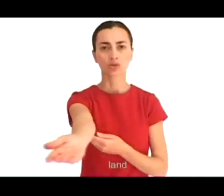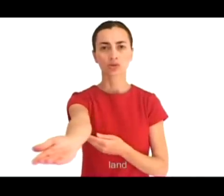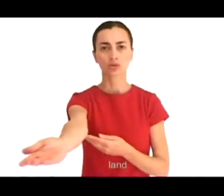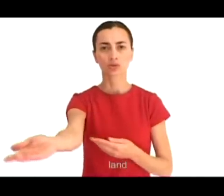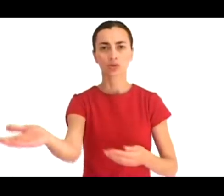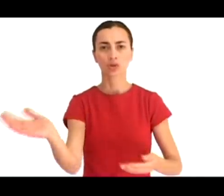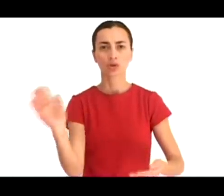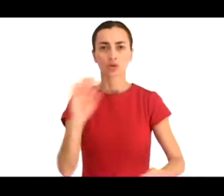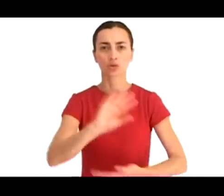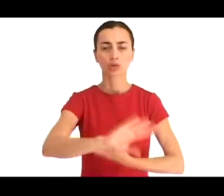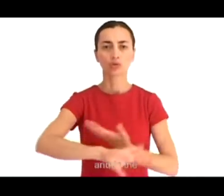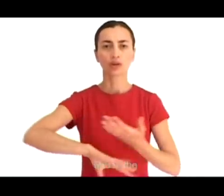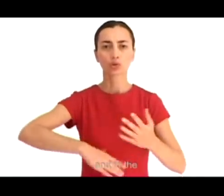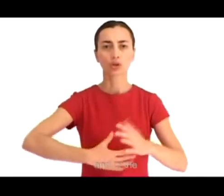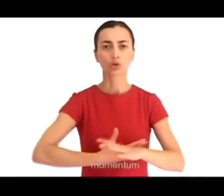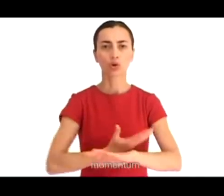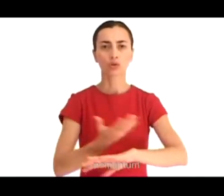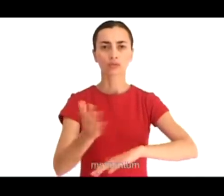הזאת. ובתנופת תנועתו,